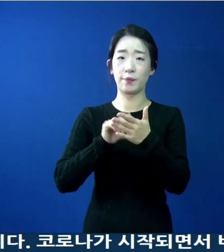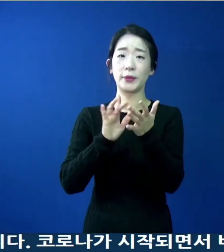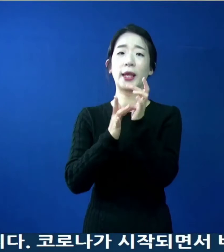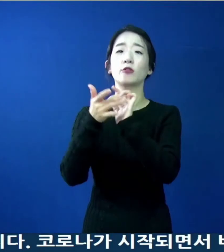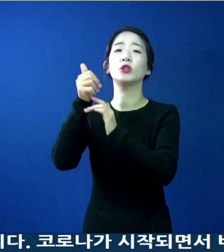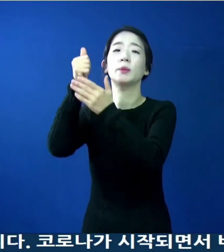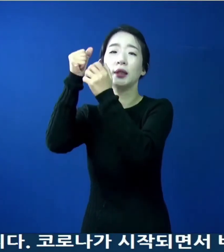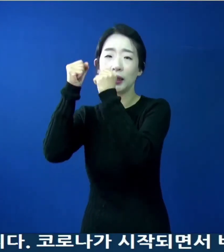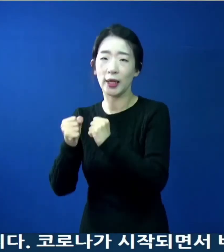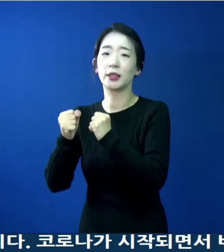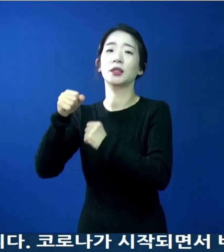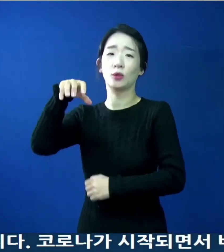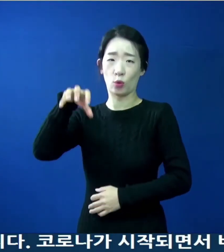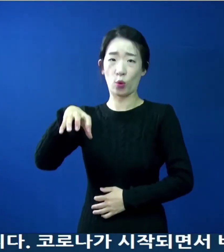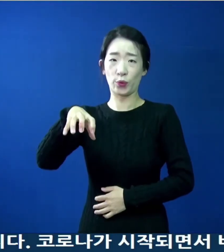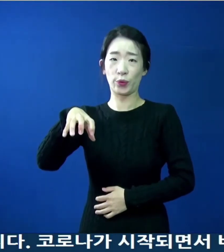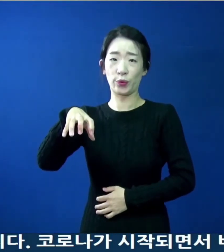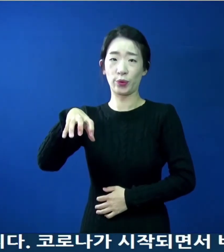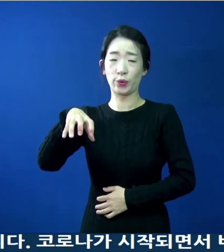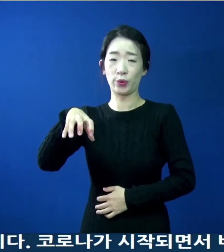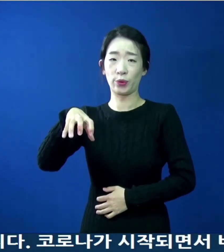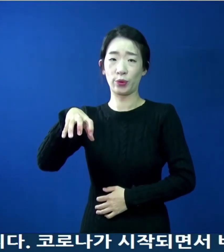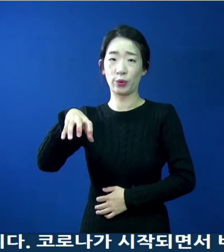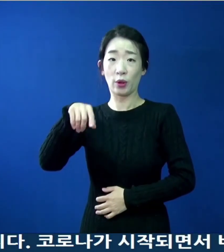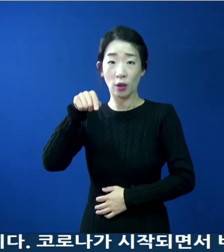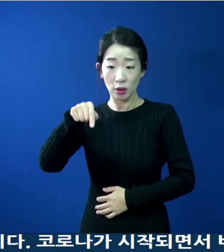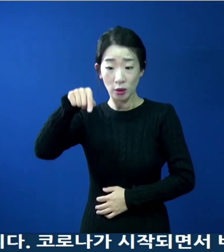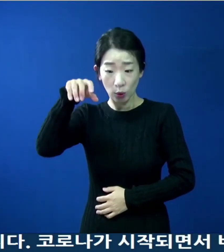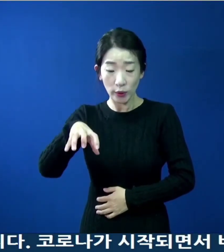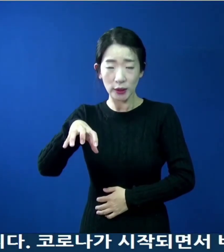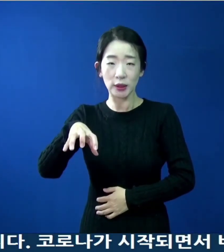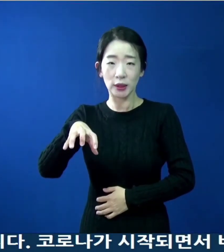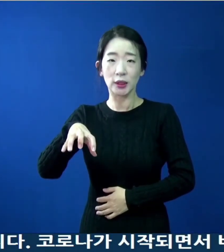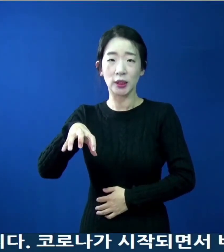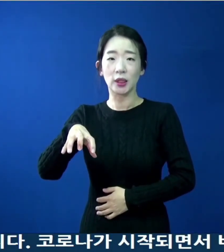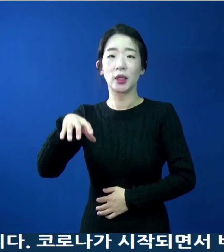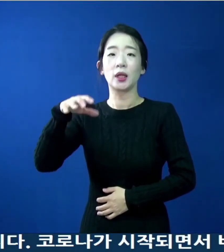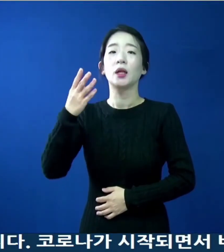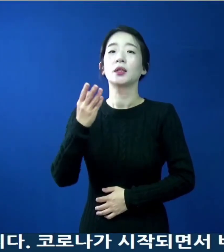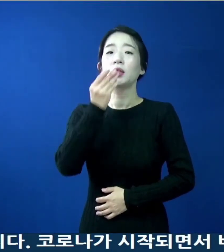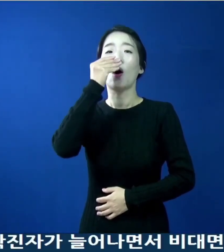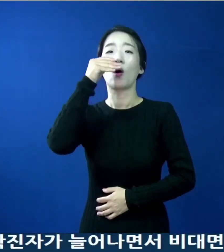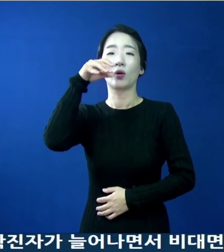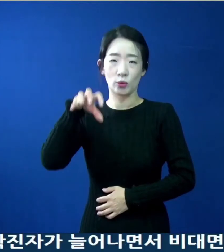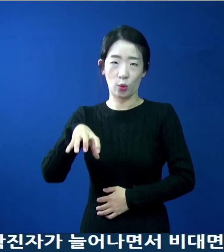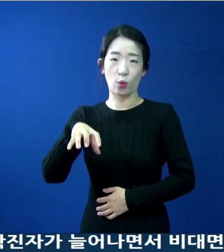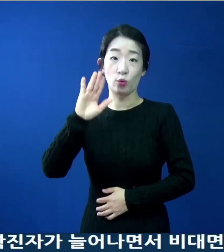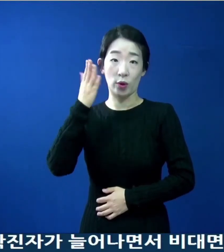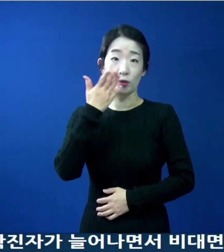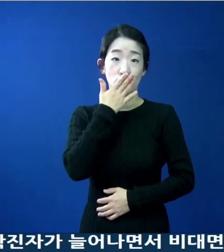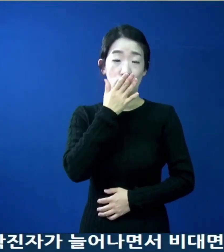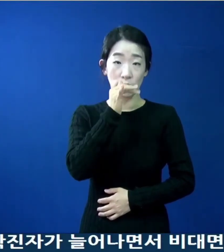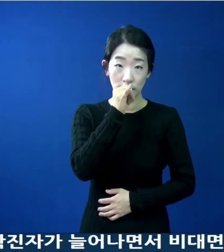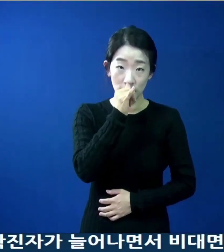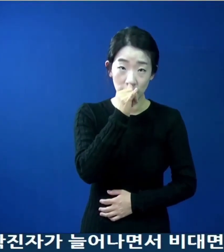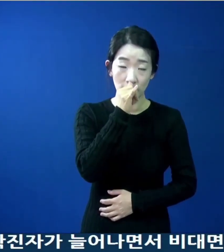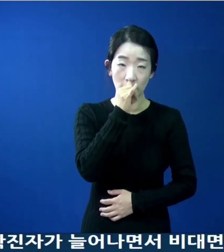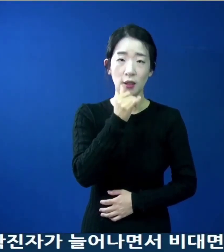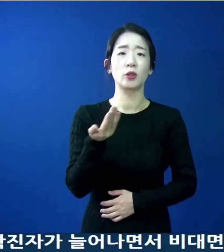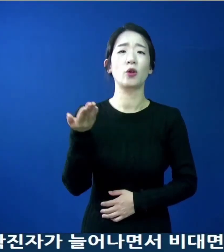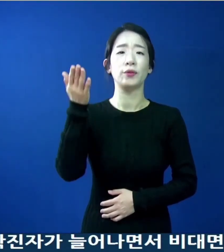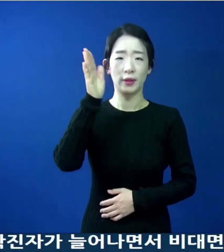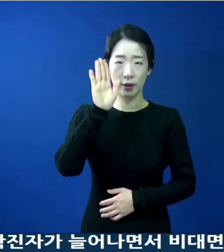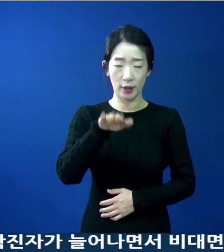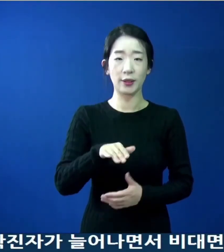나오고 교회 자리에 못 나오는 예배가 아니다라고 정의할 수 없습니다. 그러나 사랑하는